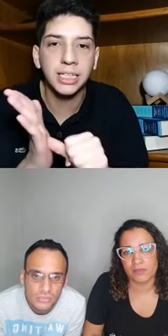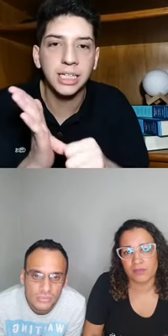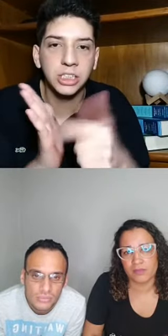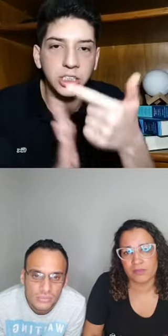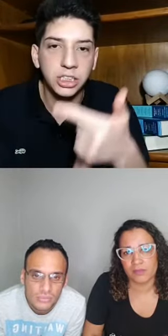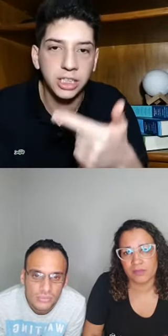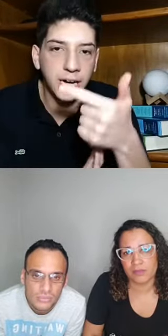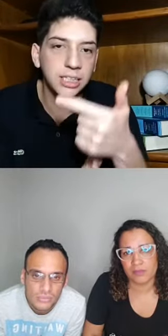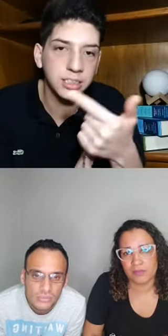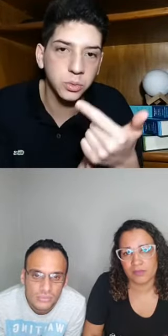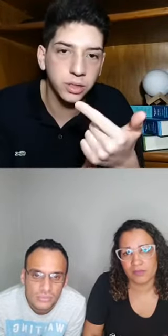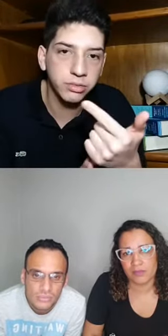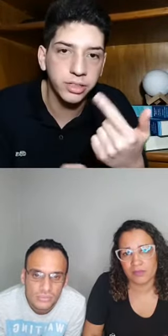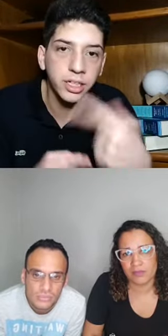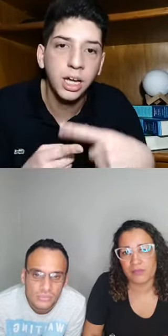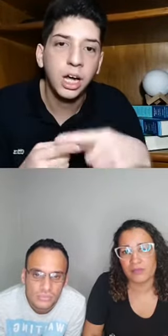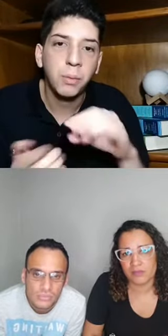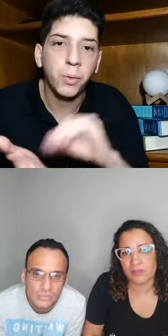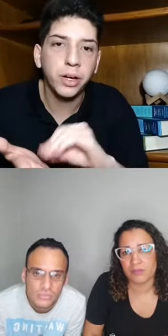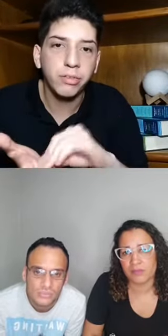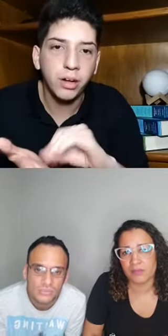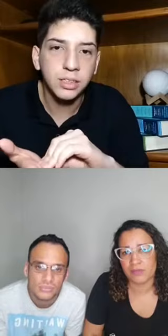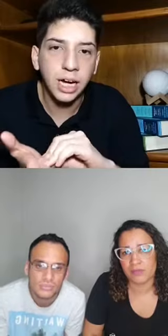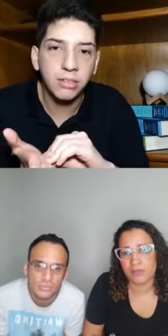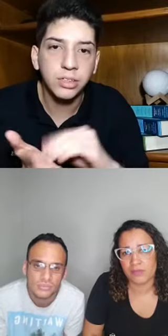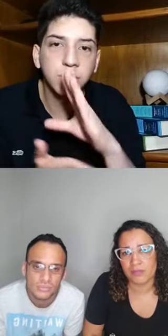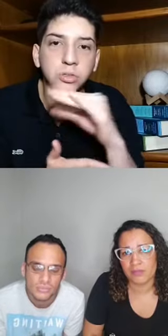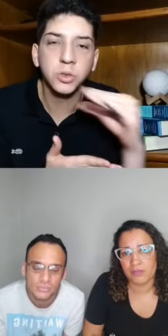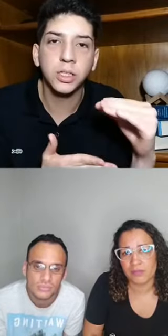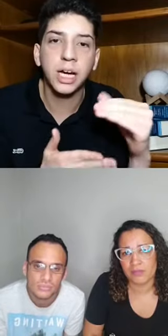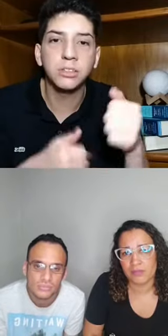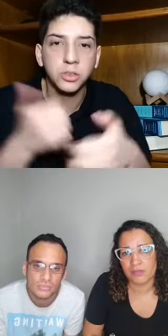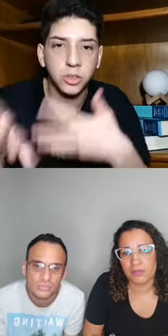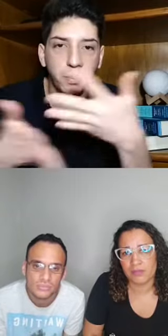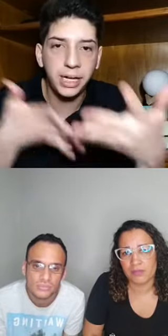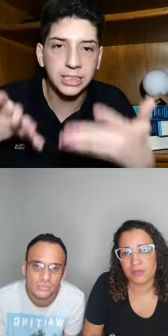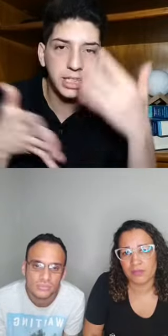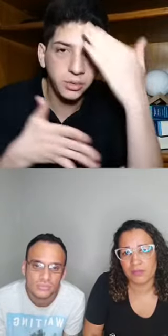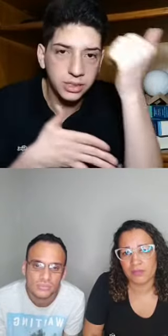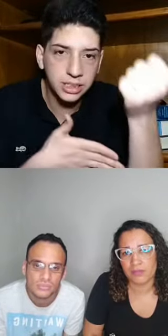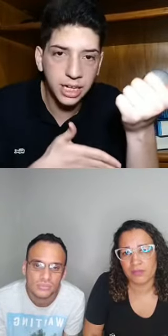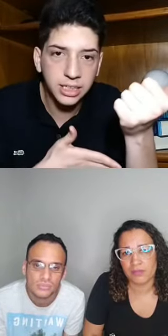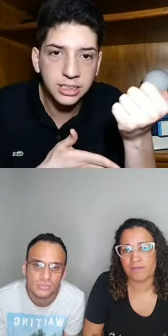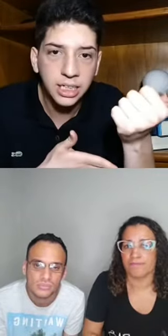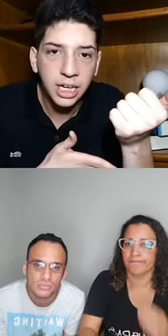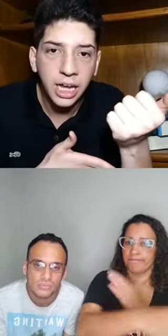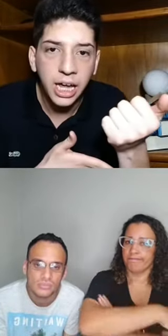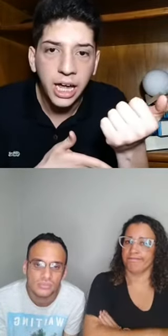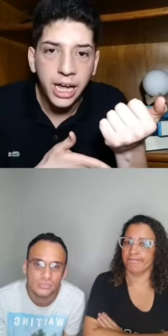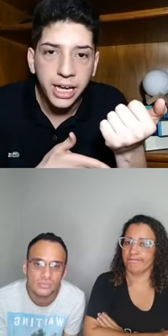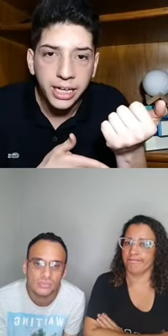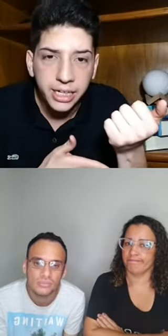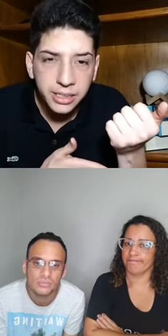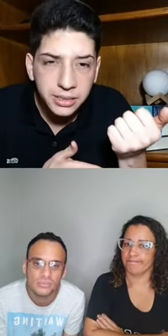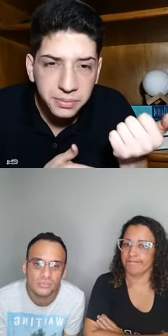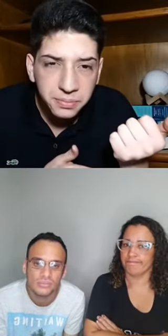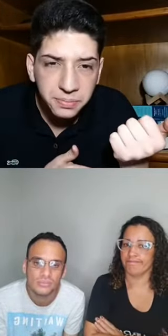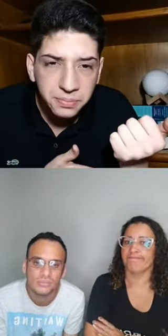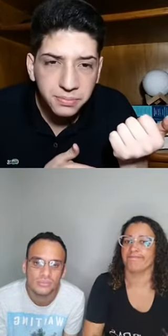minha carteira de identidade, a segunda via, porque faltava funcionários que soubessem língua de sinais.